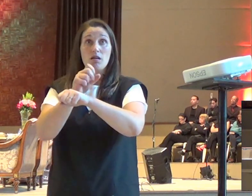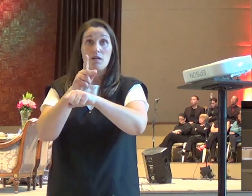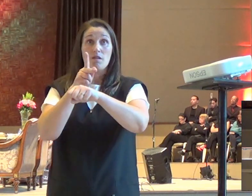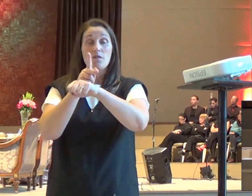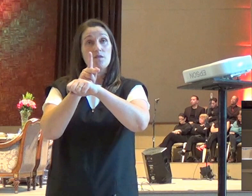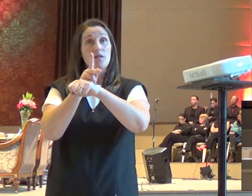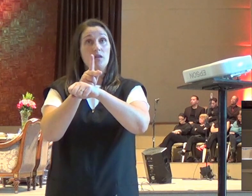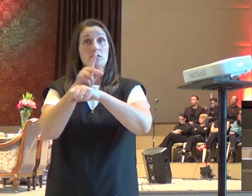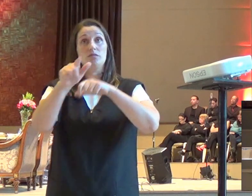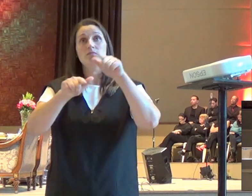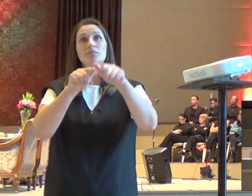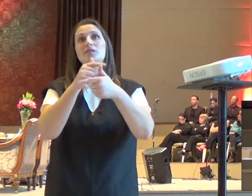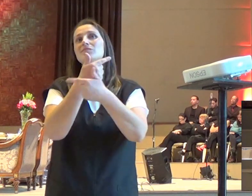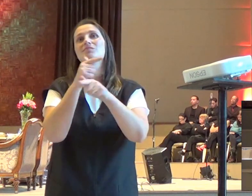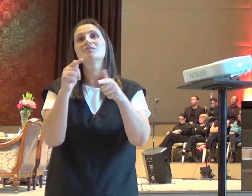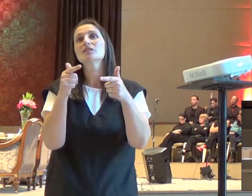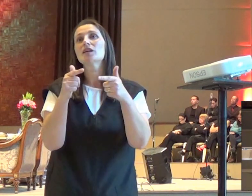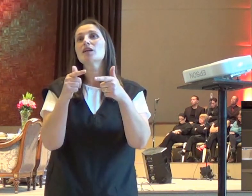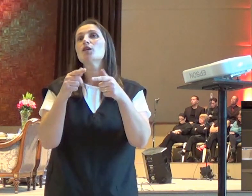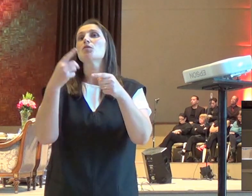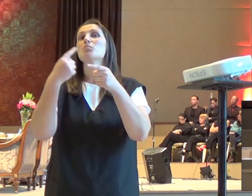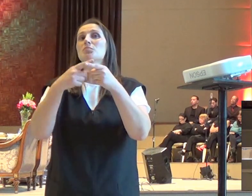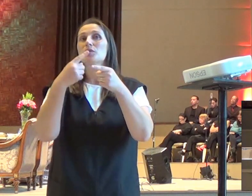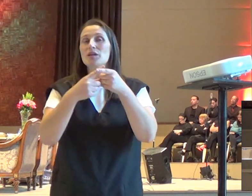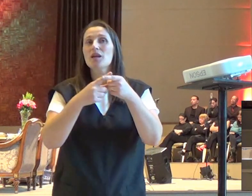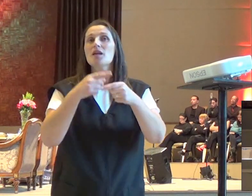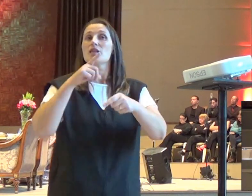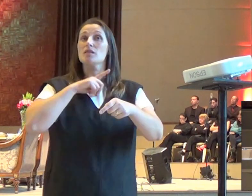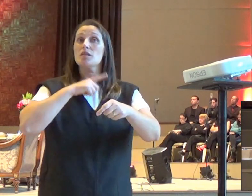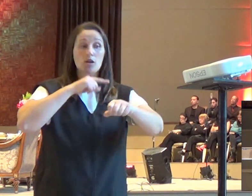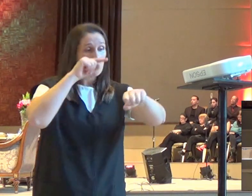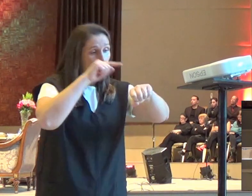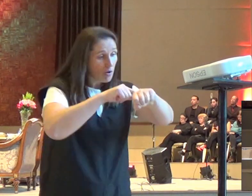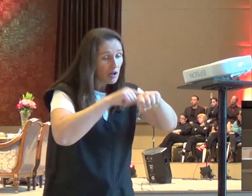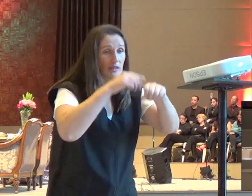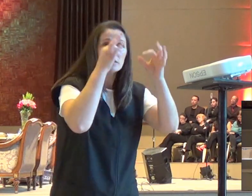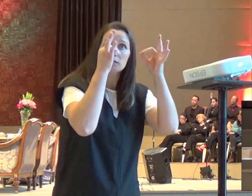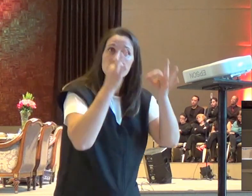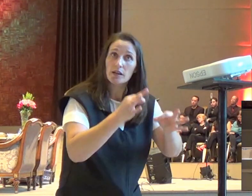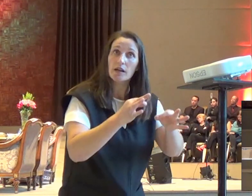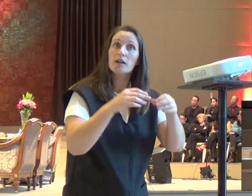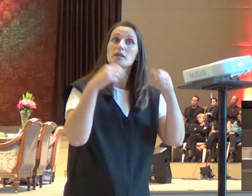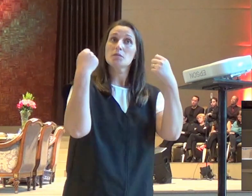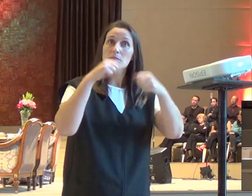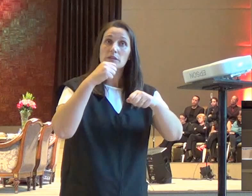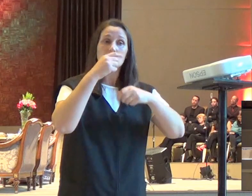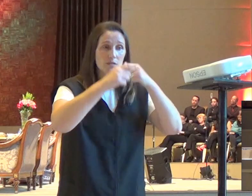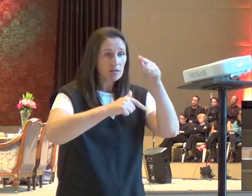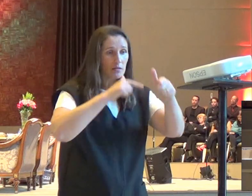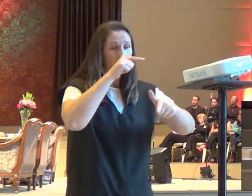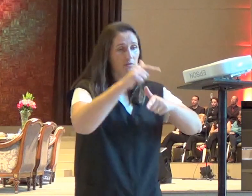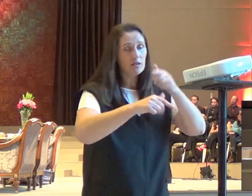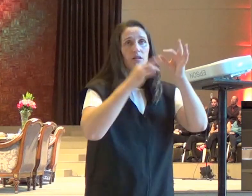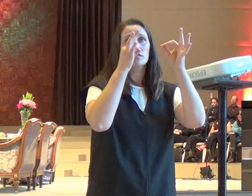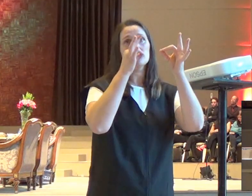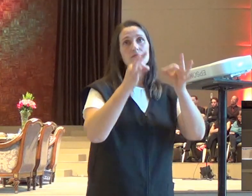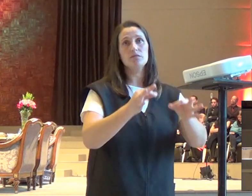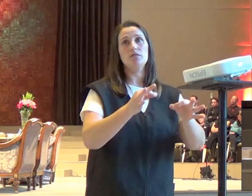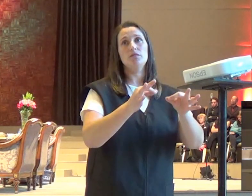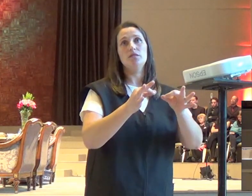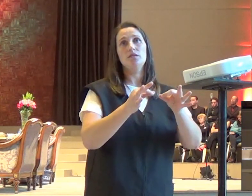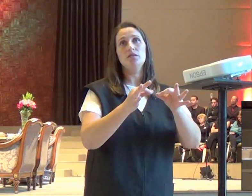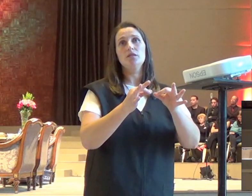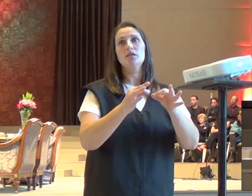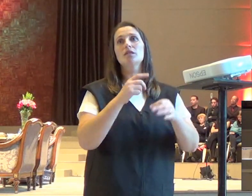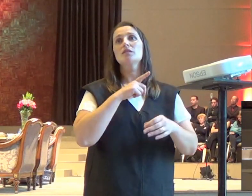chefe porque tem disciplina de horário porque tem meta para poder atender porque tem